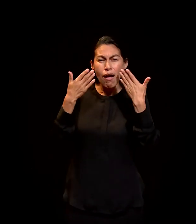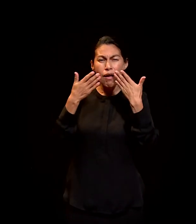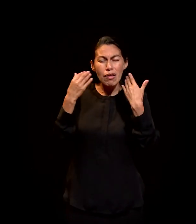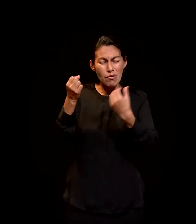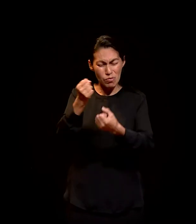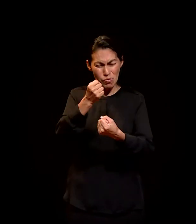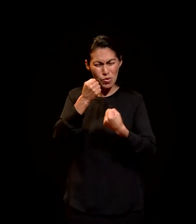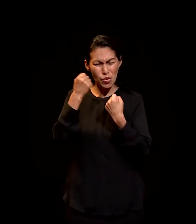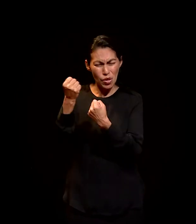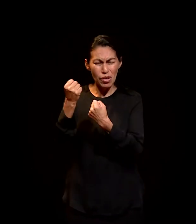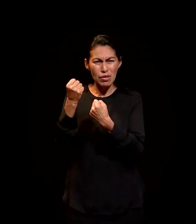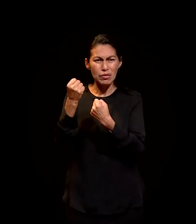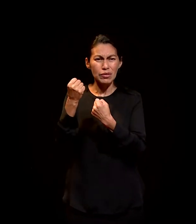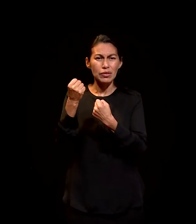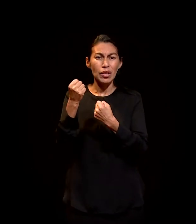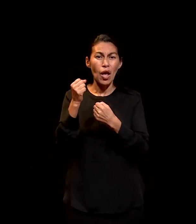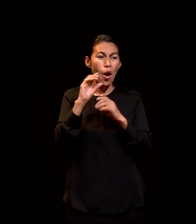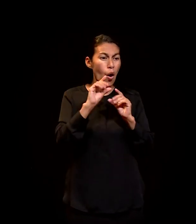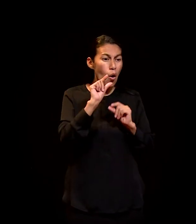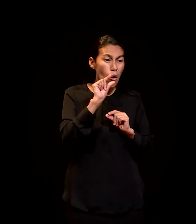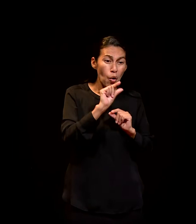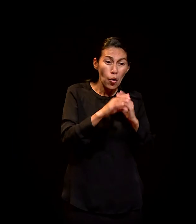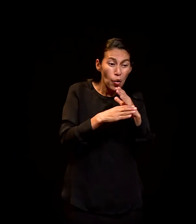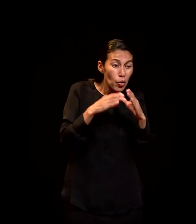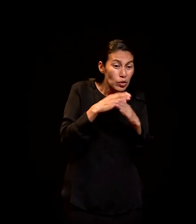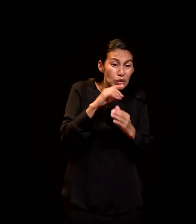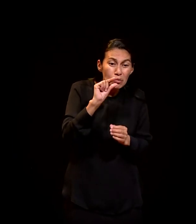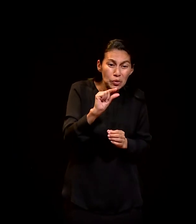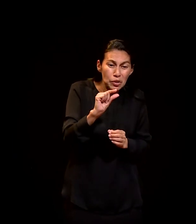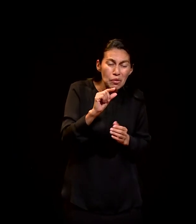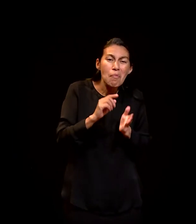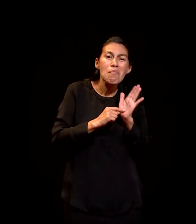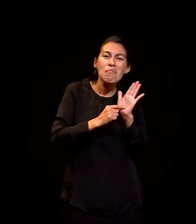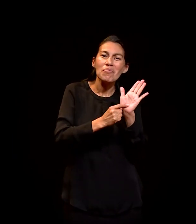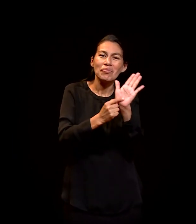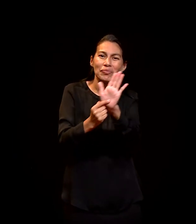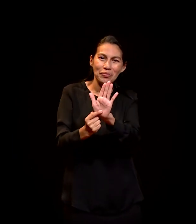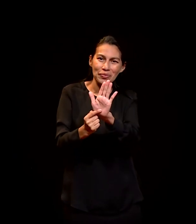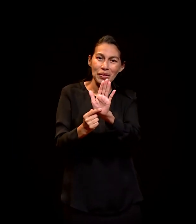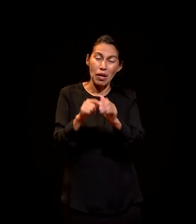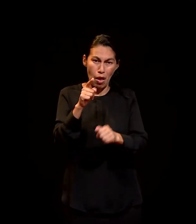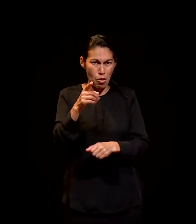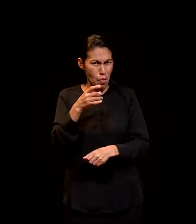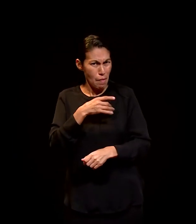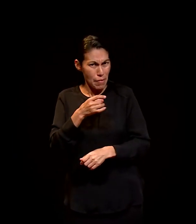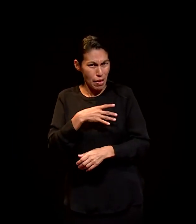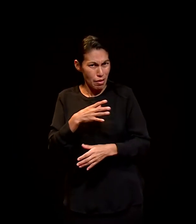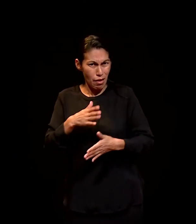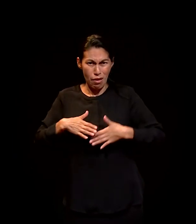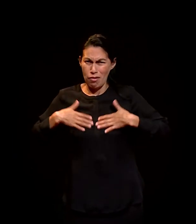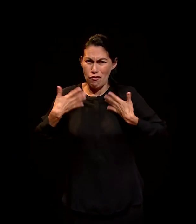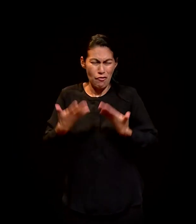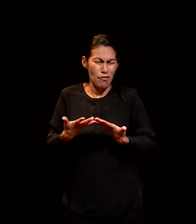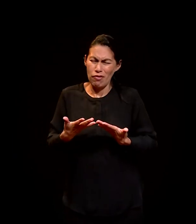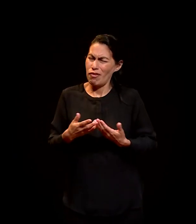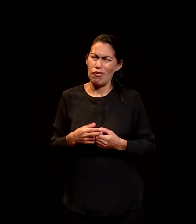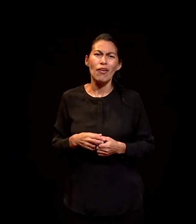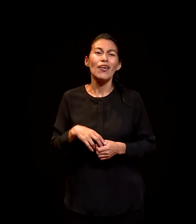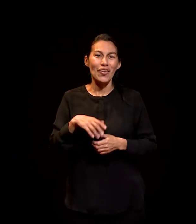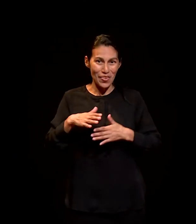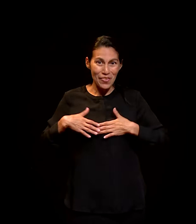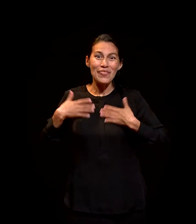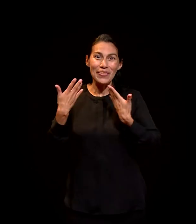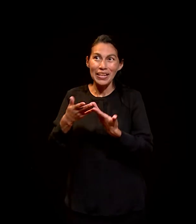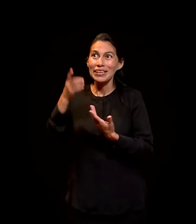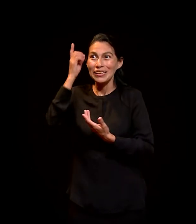en los detalles de cada día para que tú no tengas miedo y confíes en el dios de lo imposible